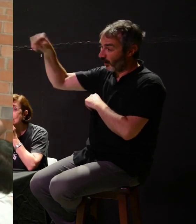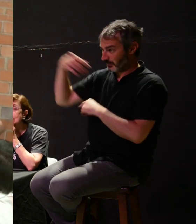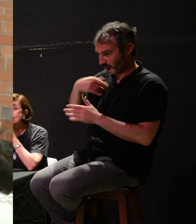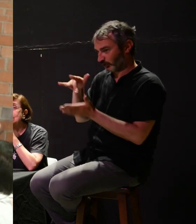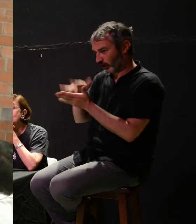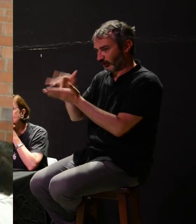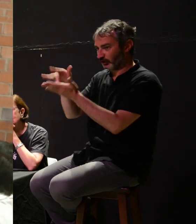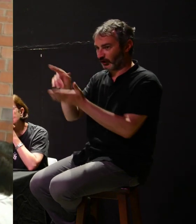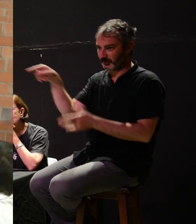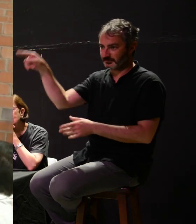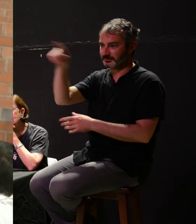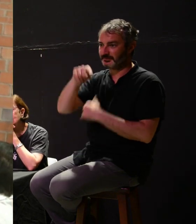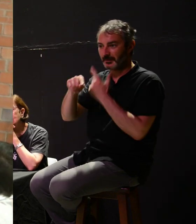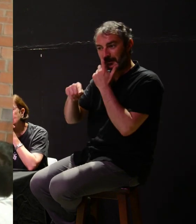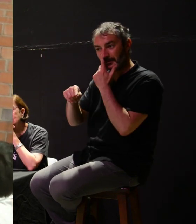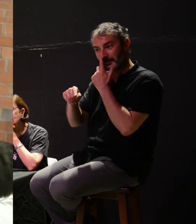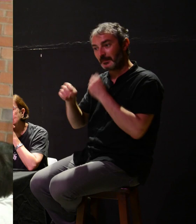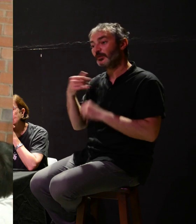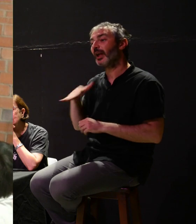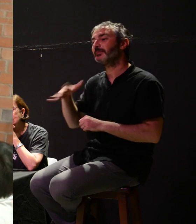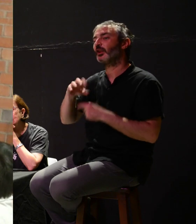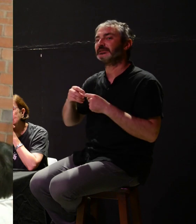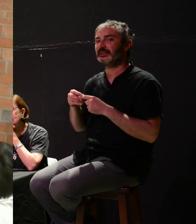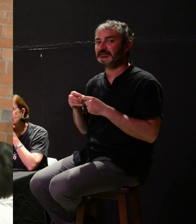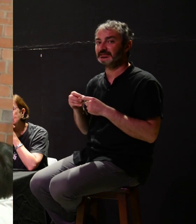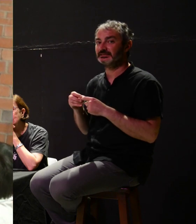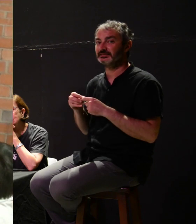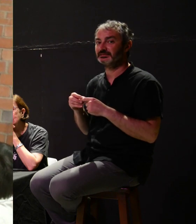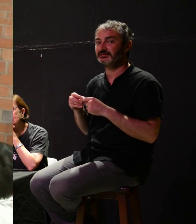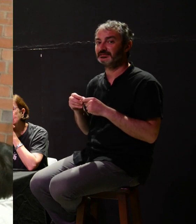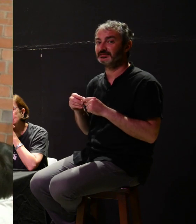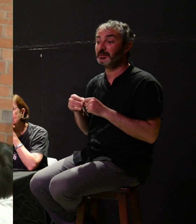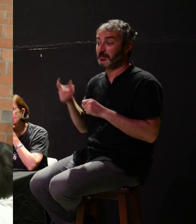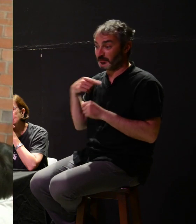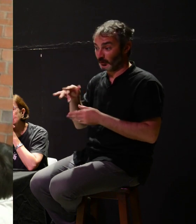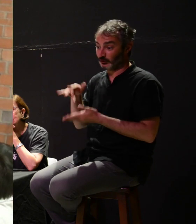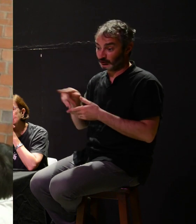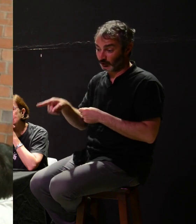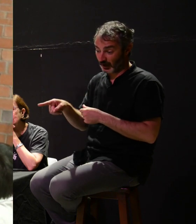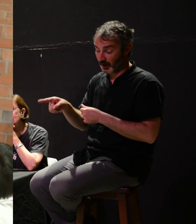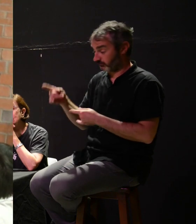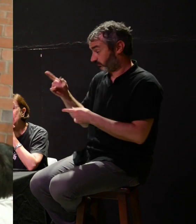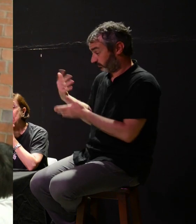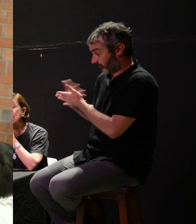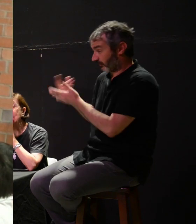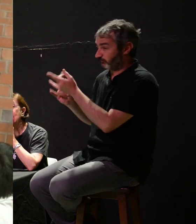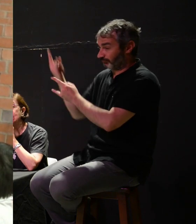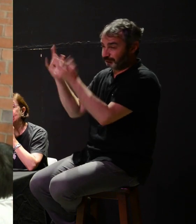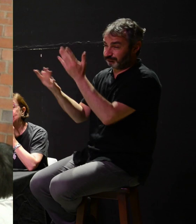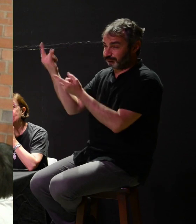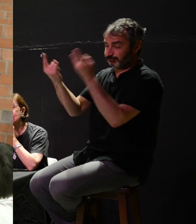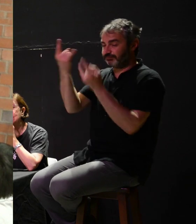quan va tenir lloc els espais de Sants, on va succeir, i